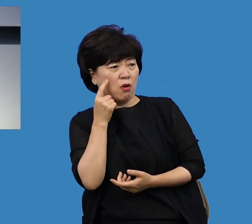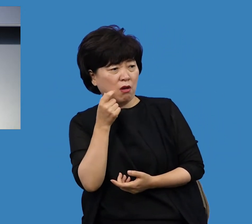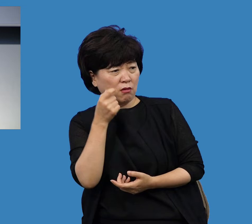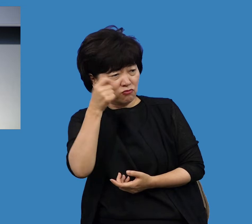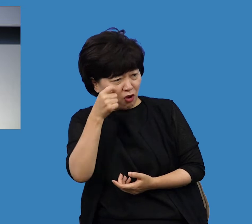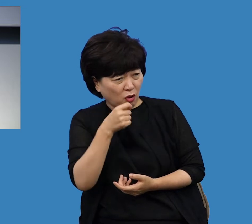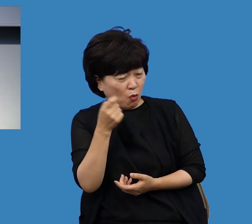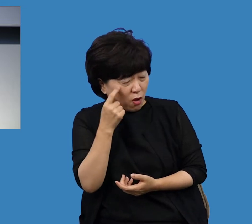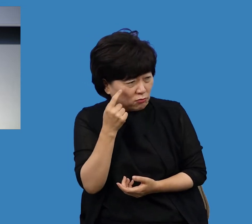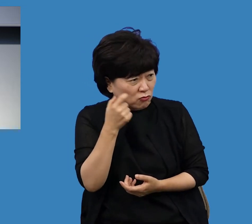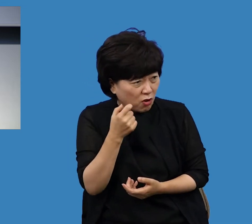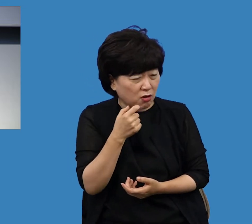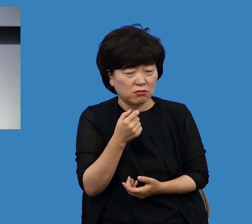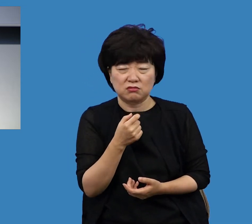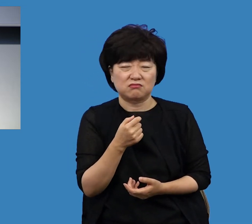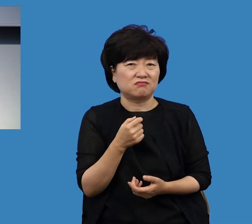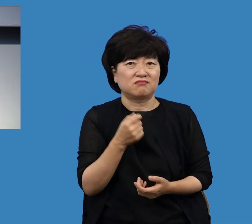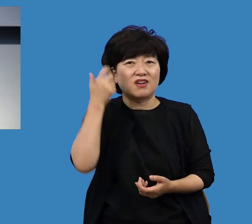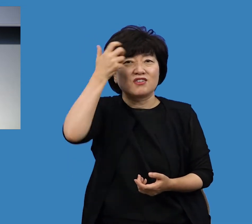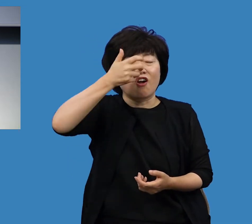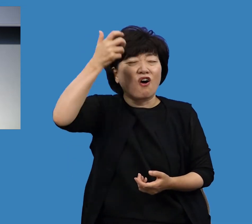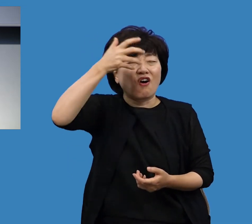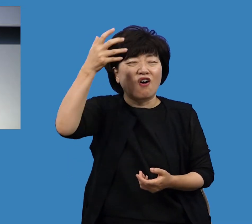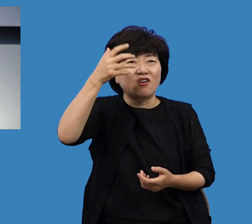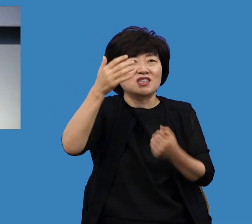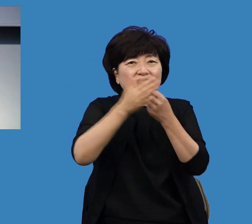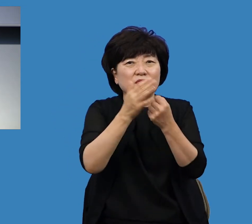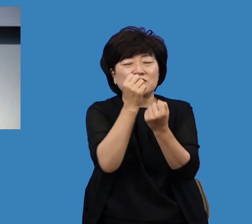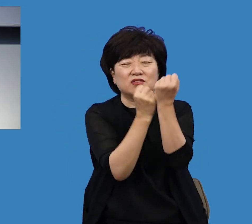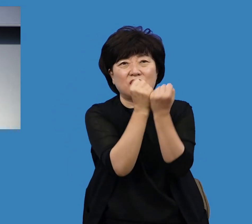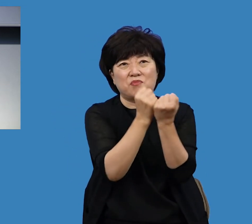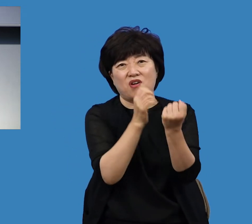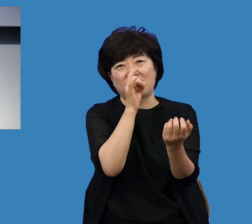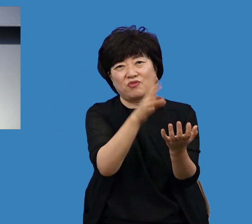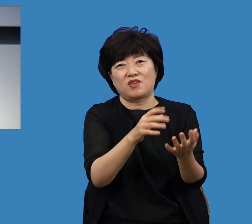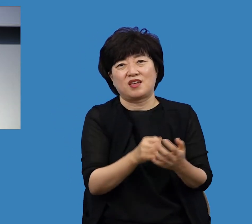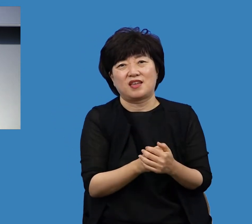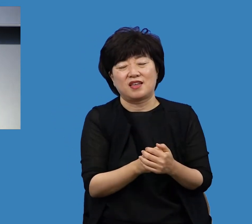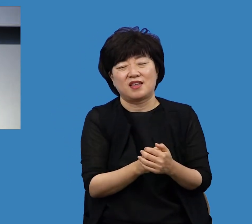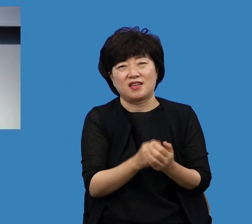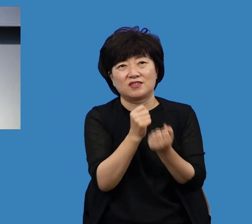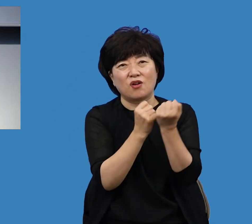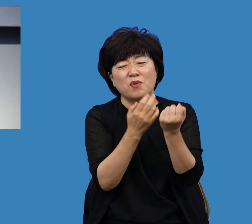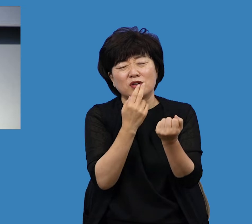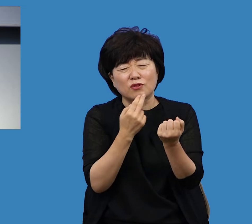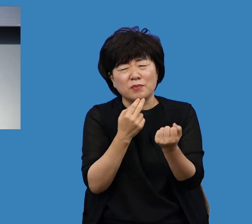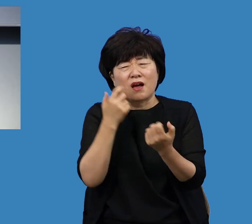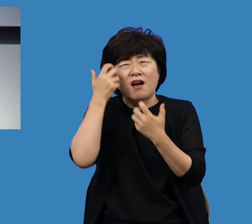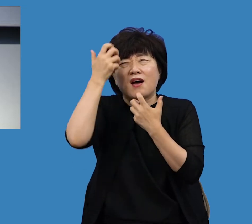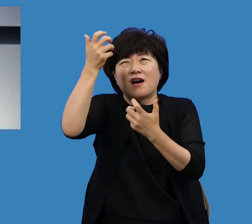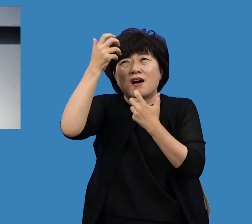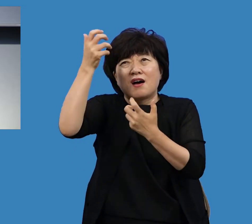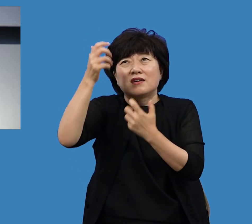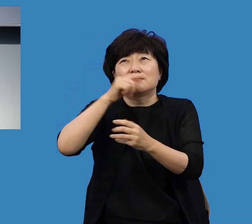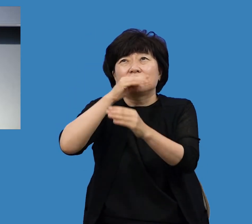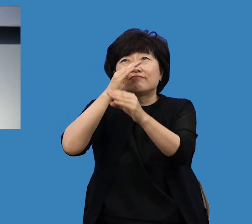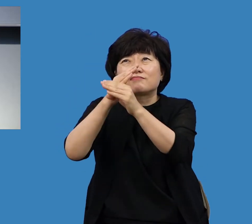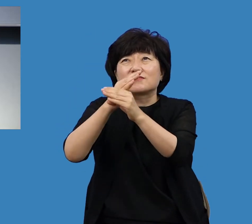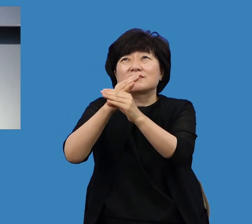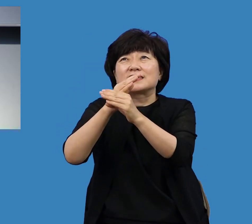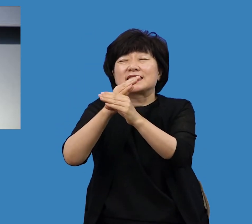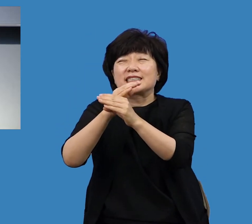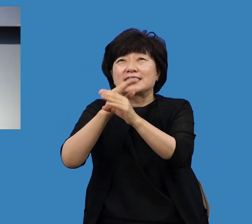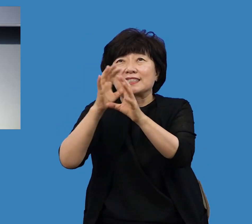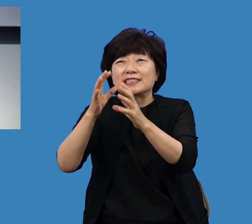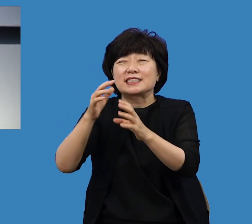때문에 이해가 안 되는 거야. 그냥 그 안에 설명할 수 없는 갈망을 주는 거야. 그냥 설명할 수 없는 공산주의라고 하는 주사파라고 하는